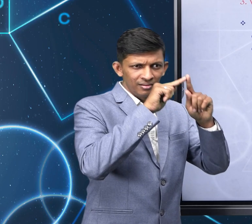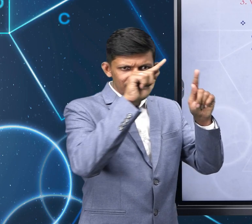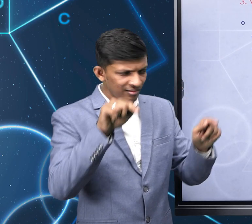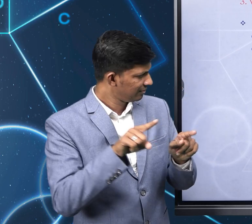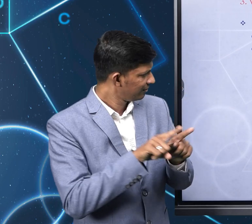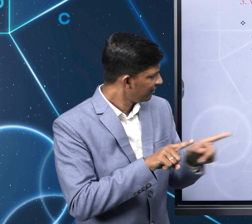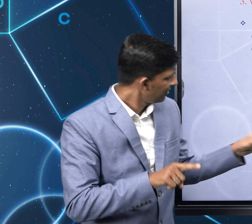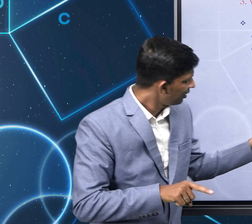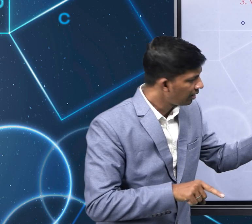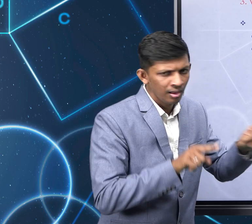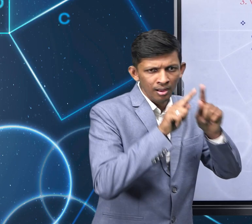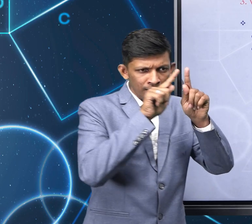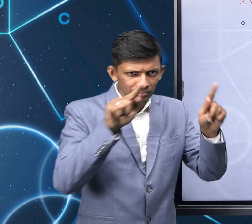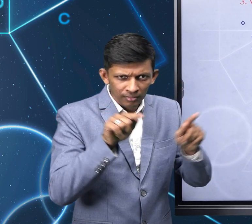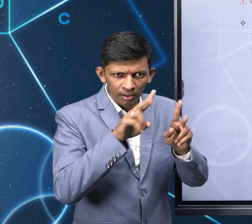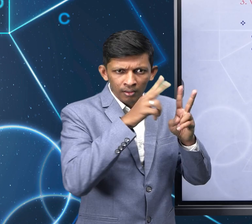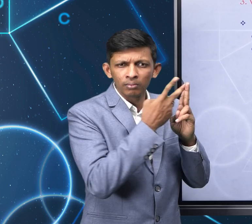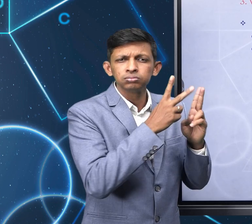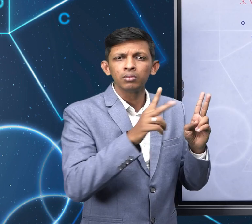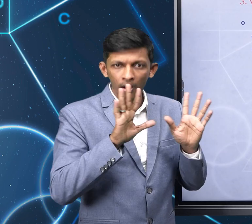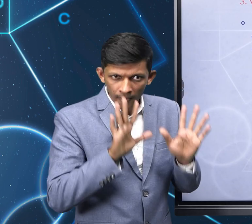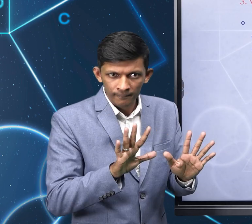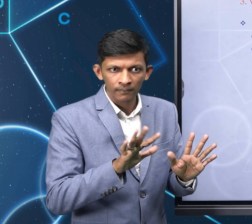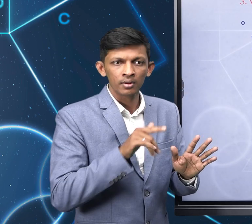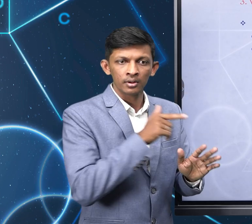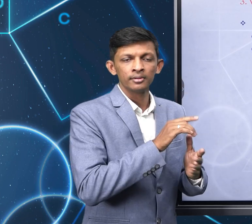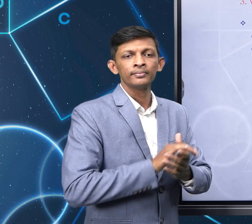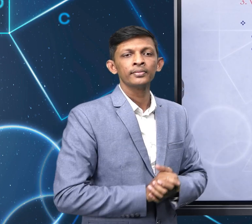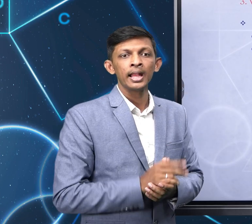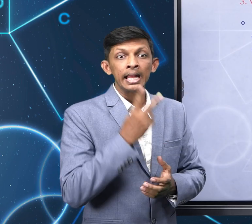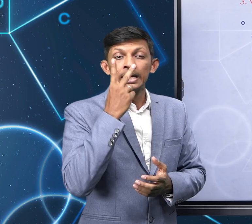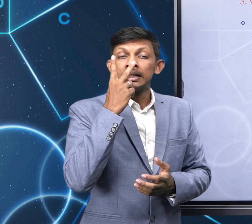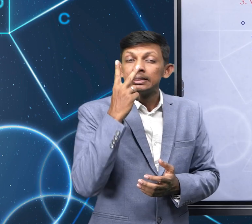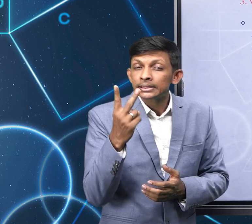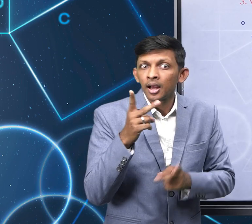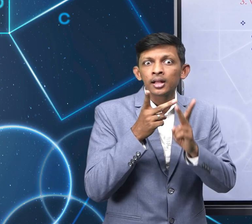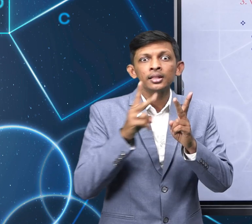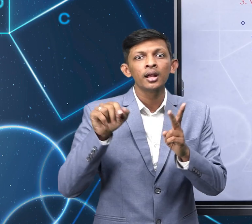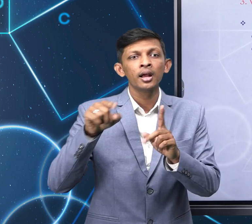तेव्हा वेगवेगळ्या कोनातून पाहिल्यावर आपण त्यांचे सहज निरीक्षण करू शकतो.